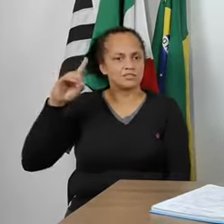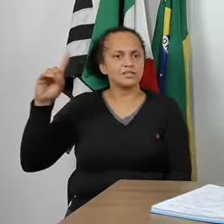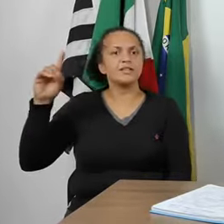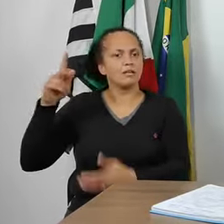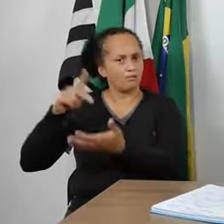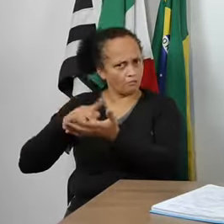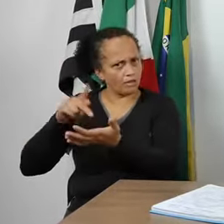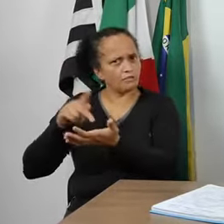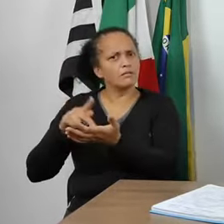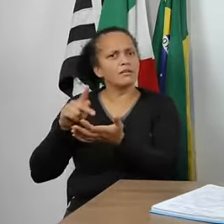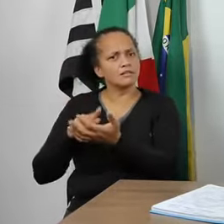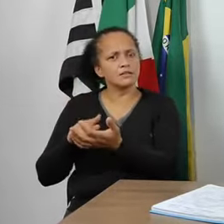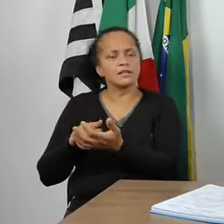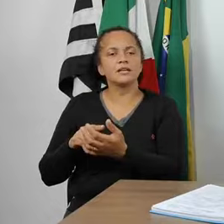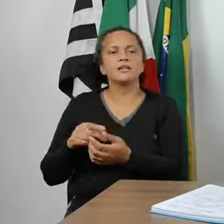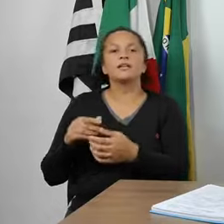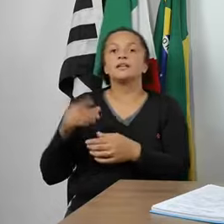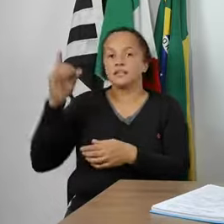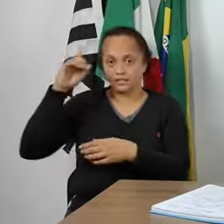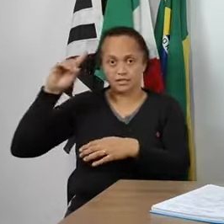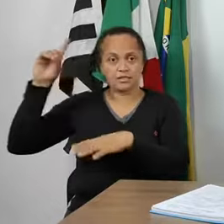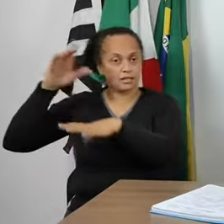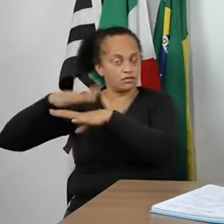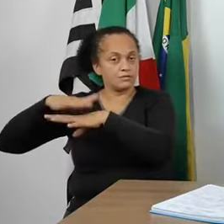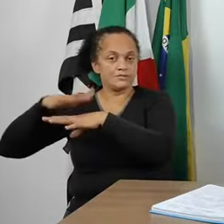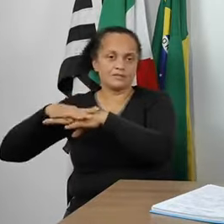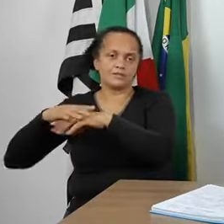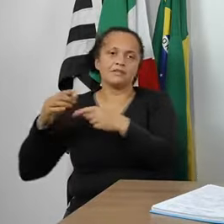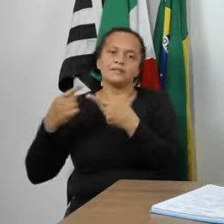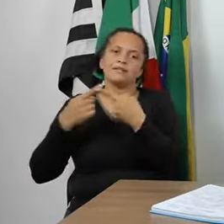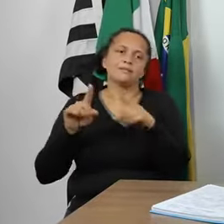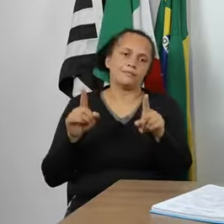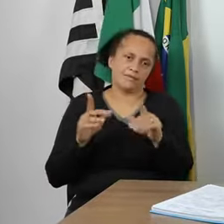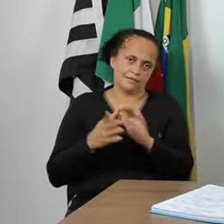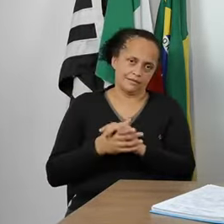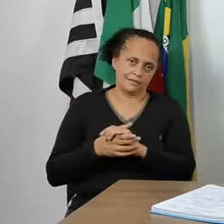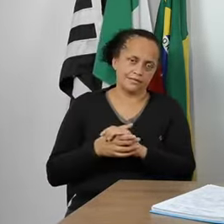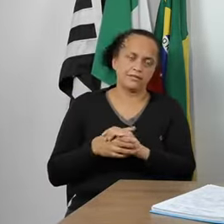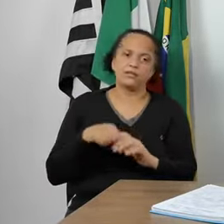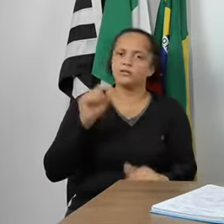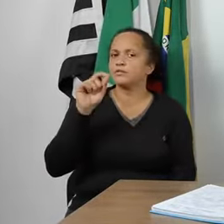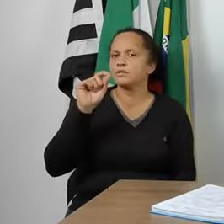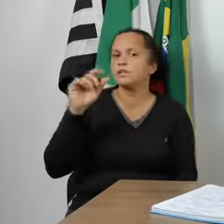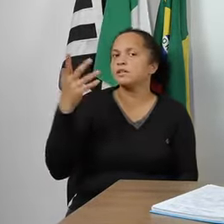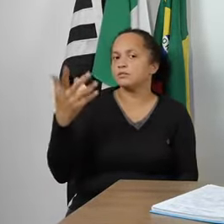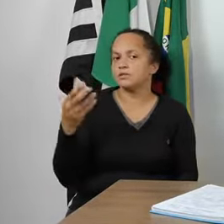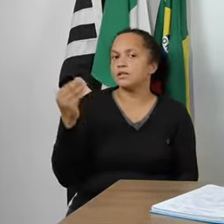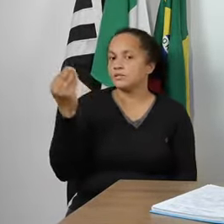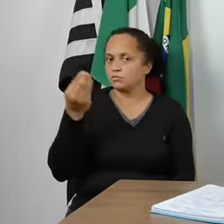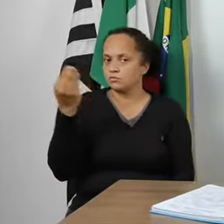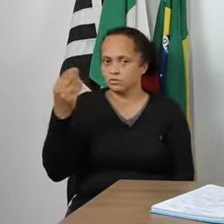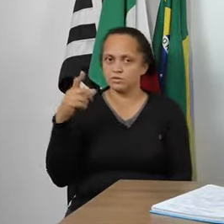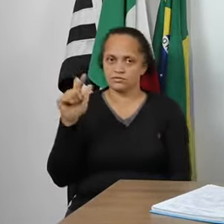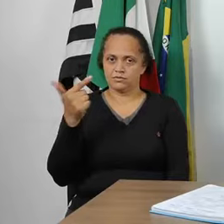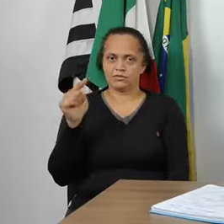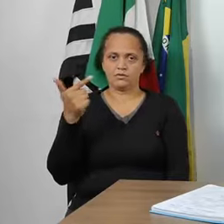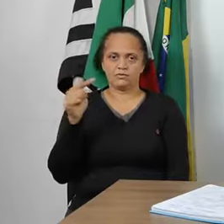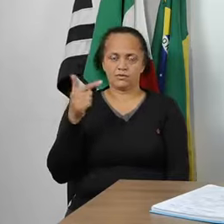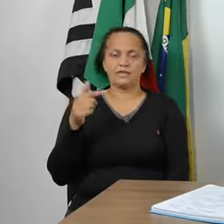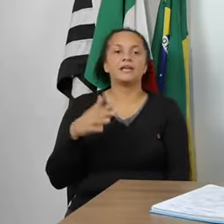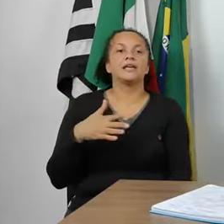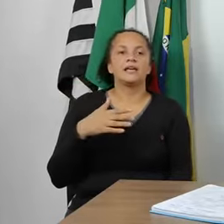E Ele cumpre sua palavra. Mas eu acredito que muitas das vezes não houve em mim e em você a